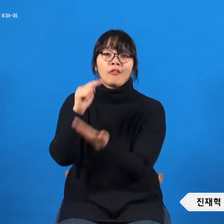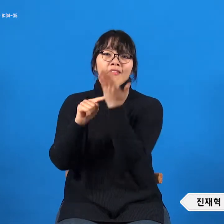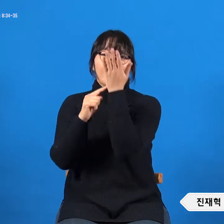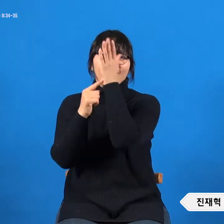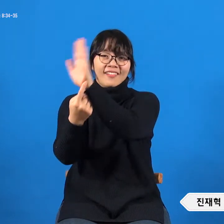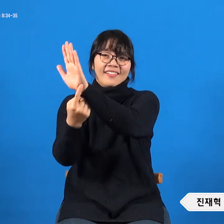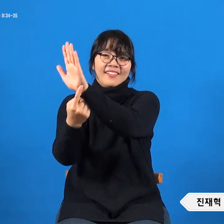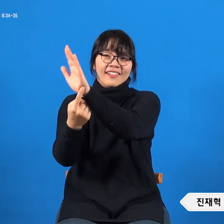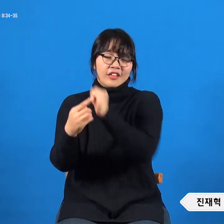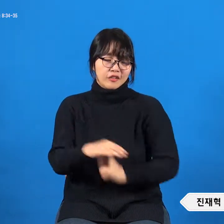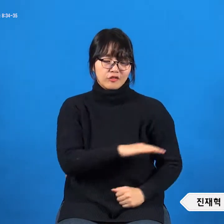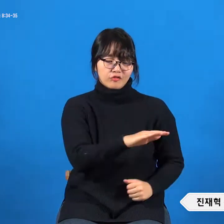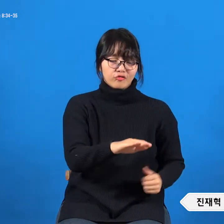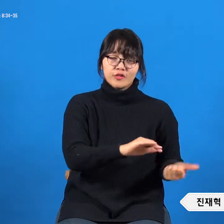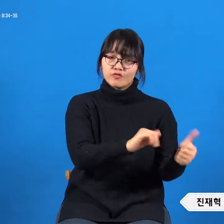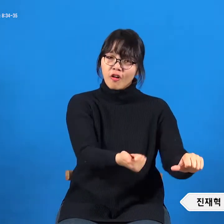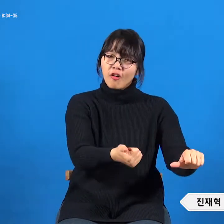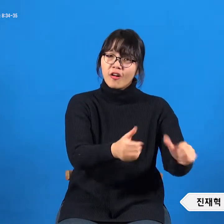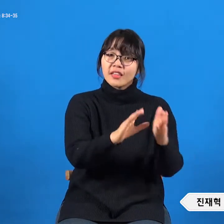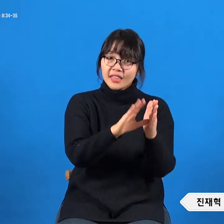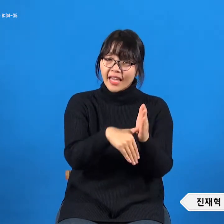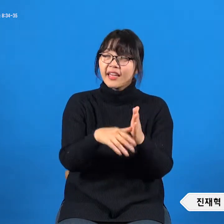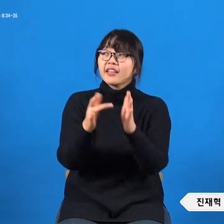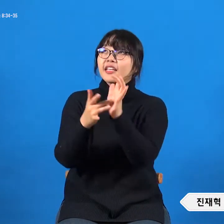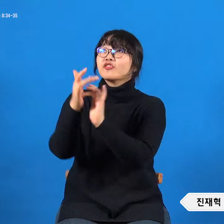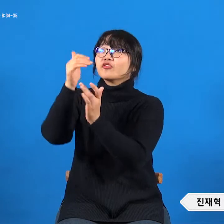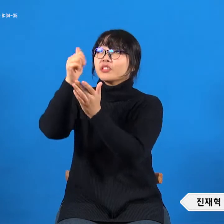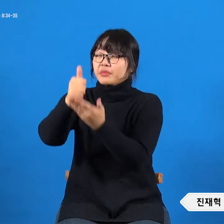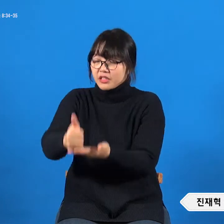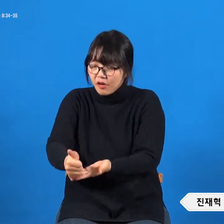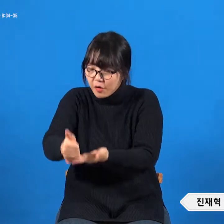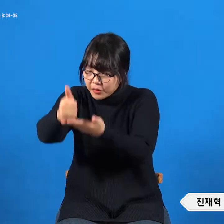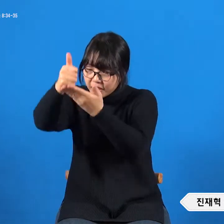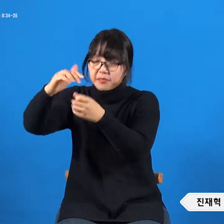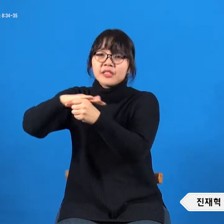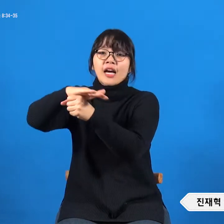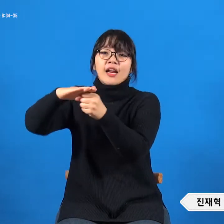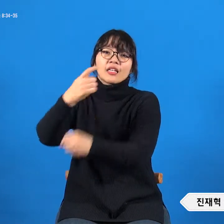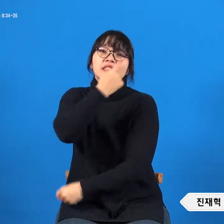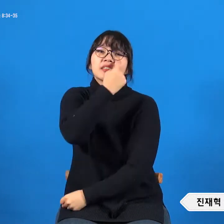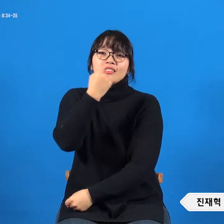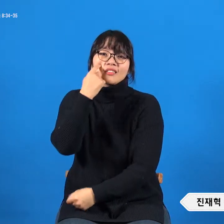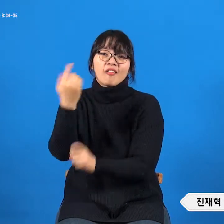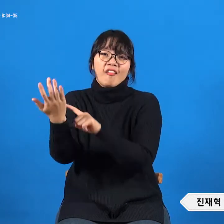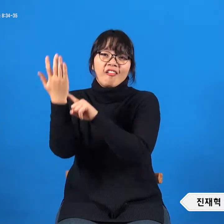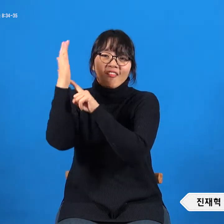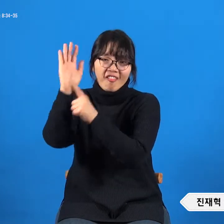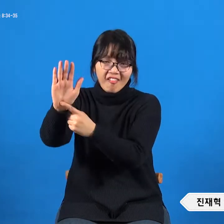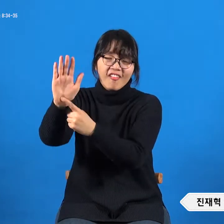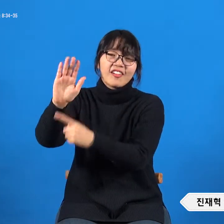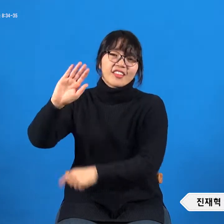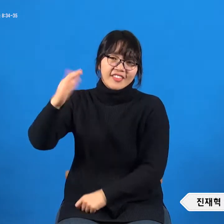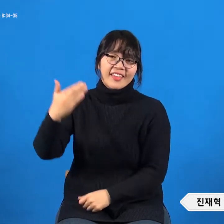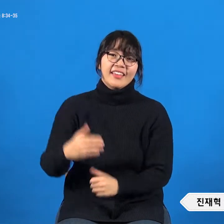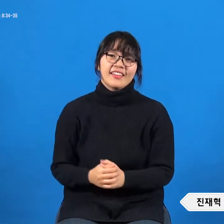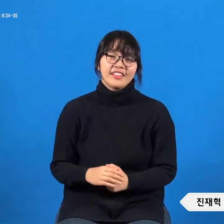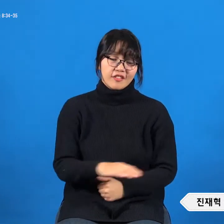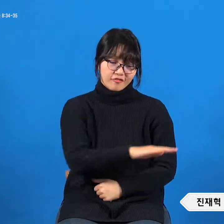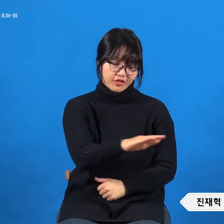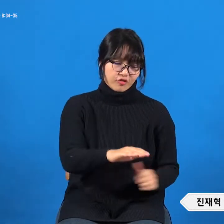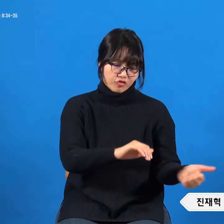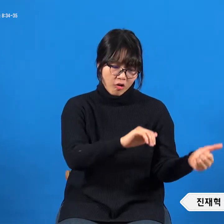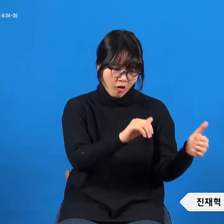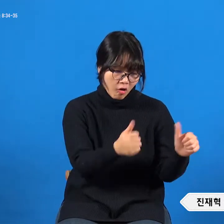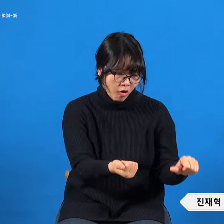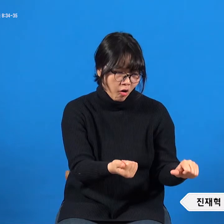때 섬김과 사랑이 증거됩니다. 우리가 그렇게 죽을 때 봉사와 도움이 있게 됩니다.